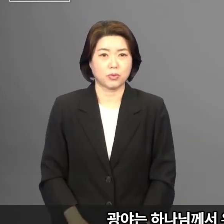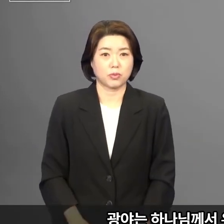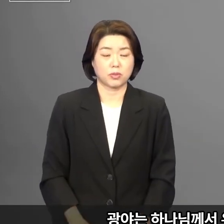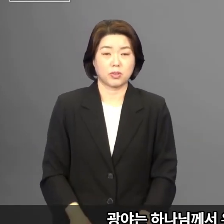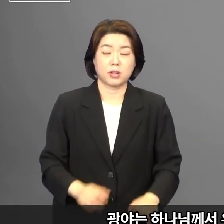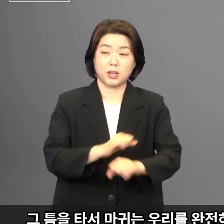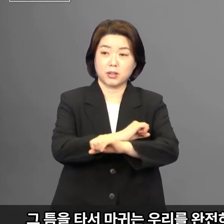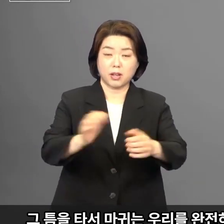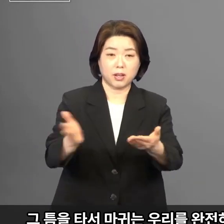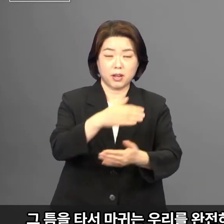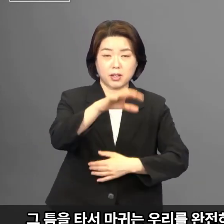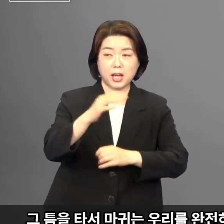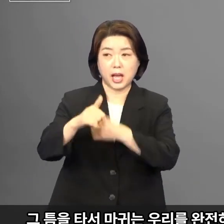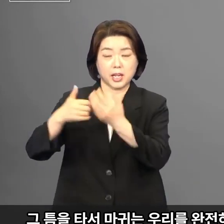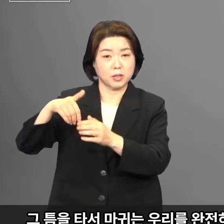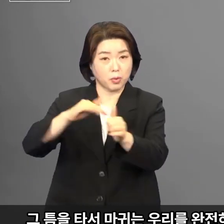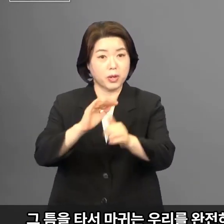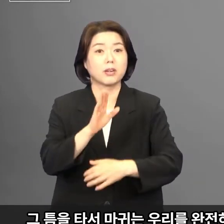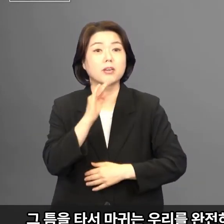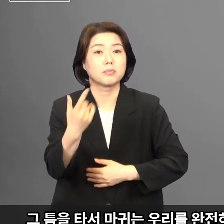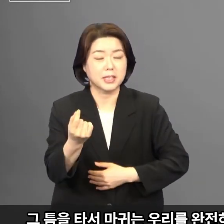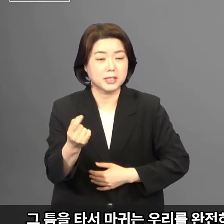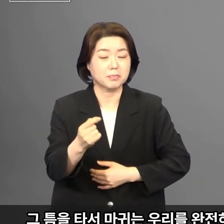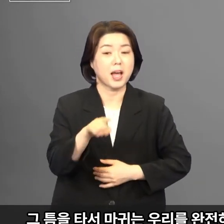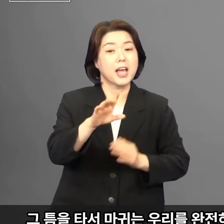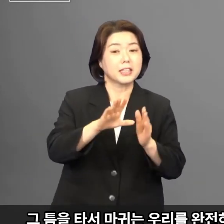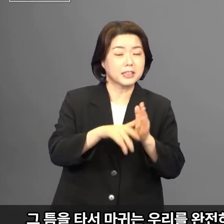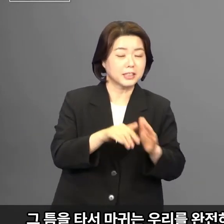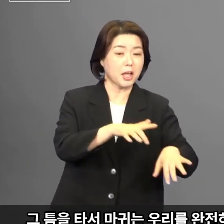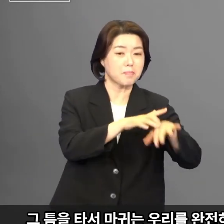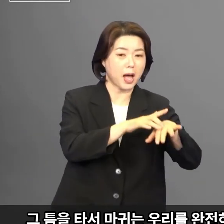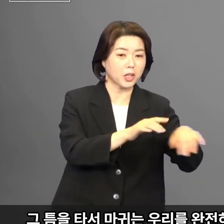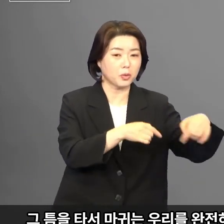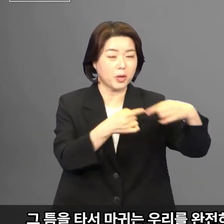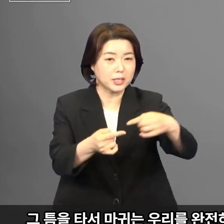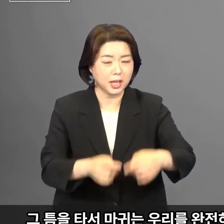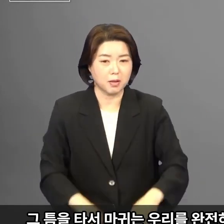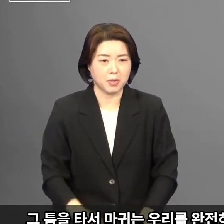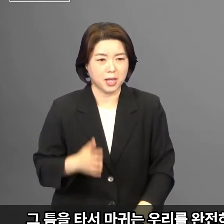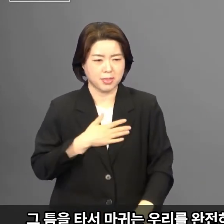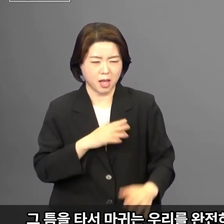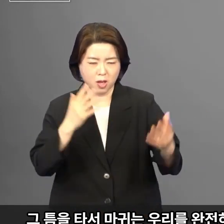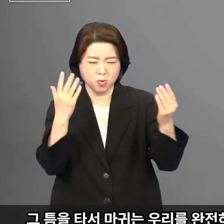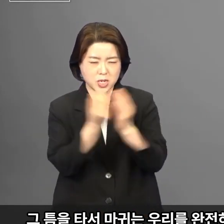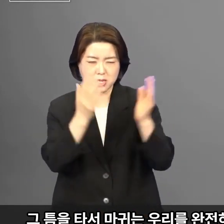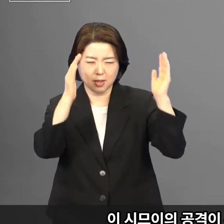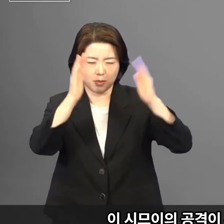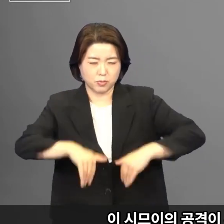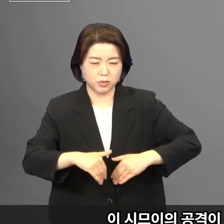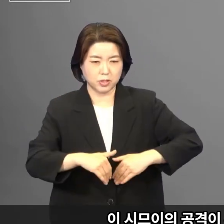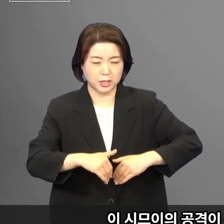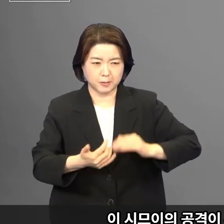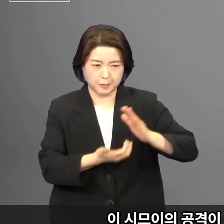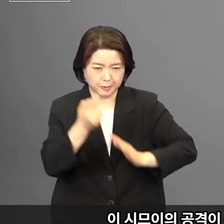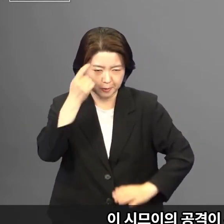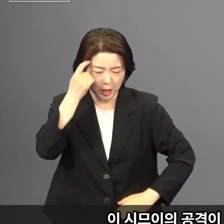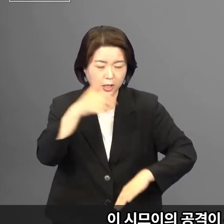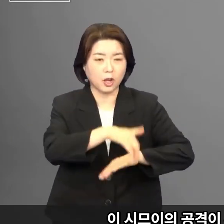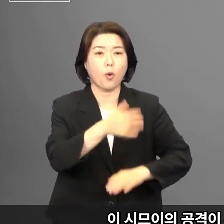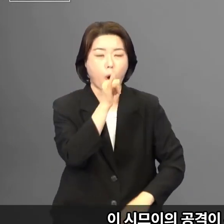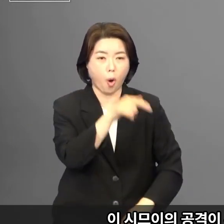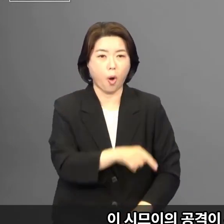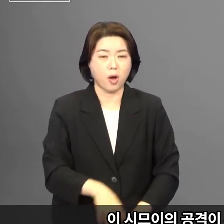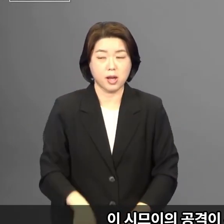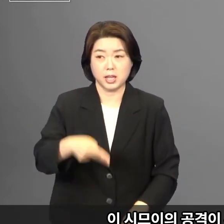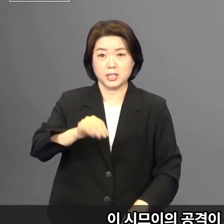보내신 것도 맞지만 그 틈을 타서 마귀는 우리를 완전히 무너뜨리려고 작정을 하고 달려듭니다. 이 시므의 공격이